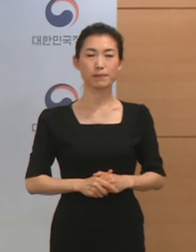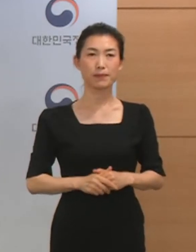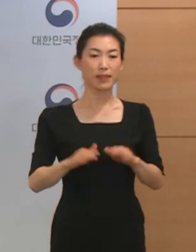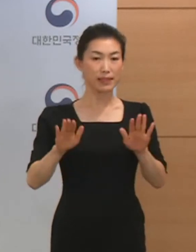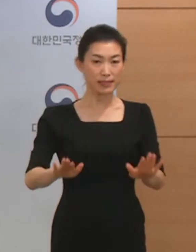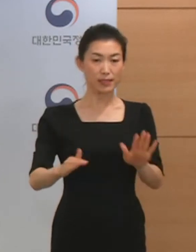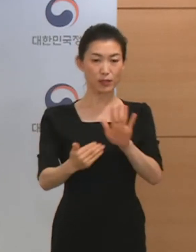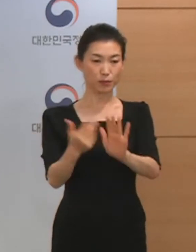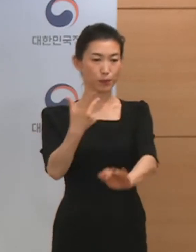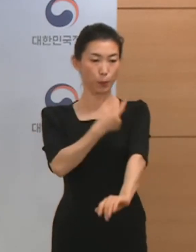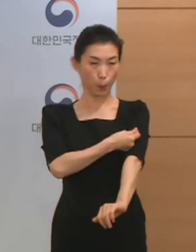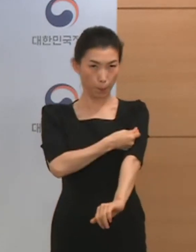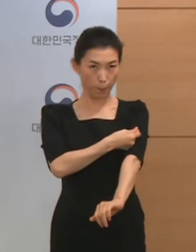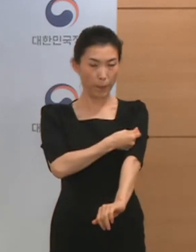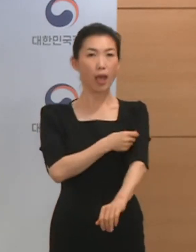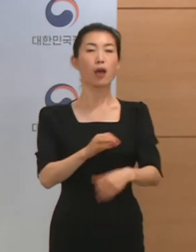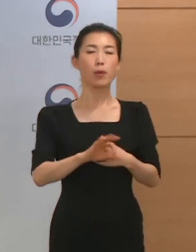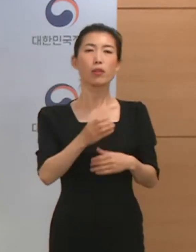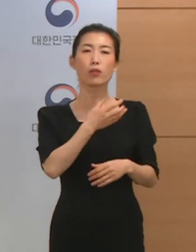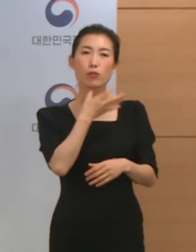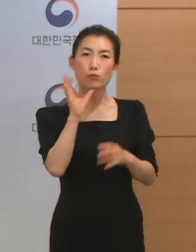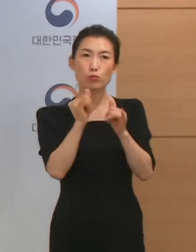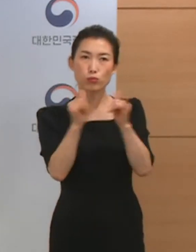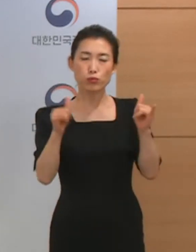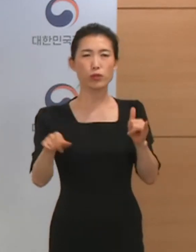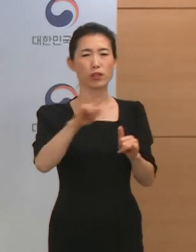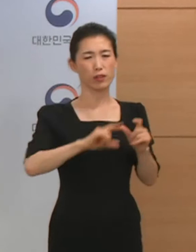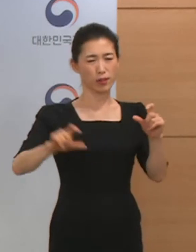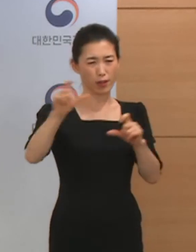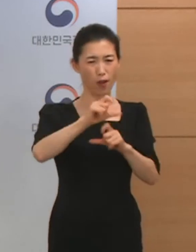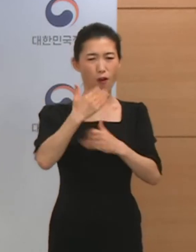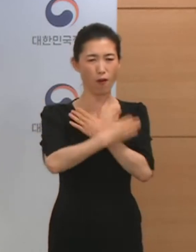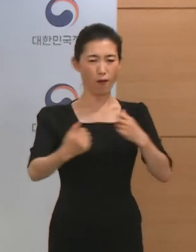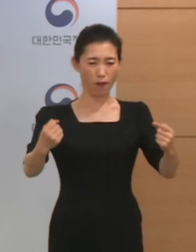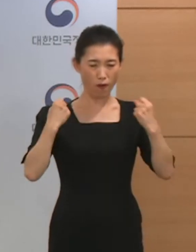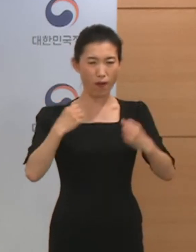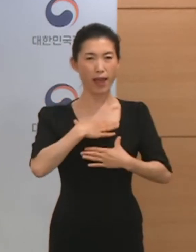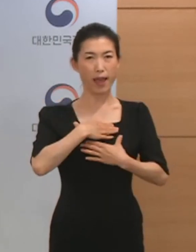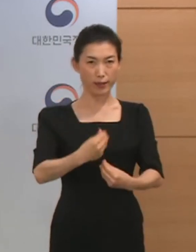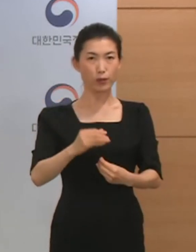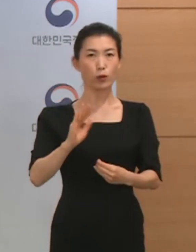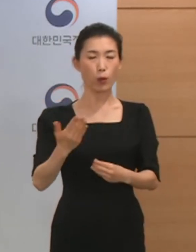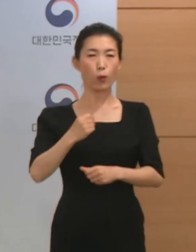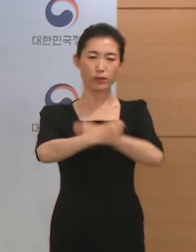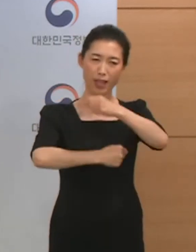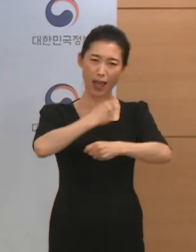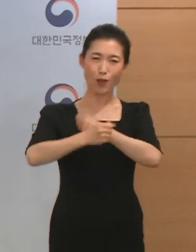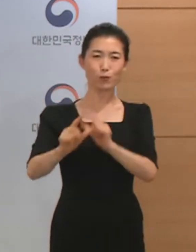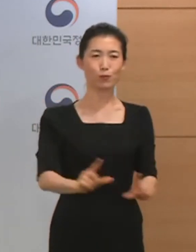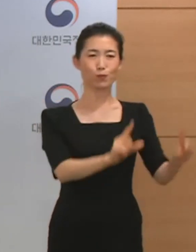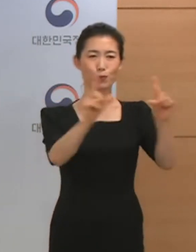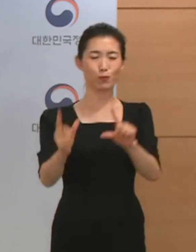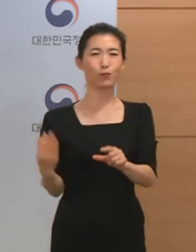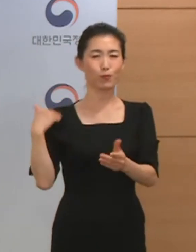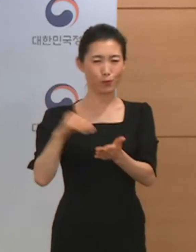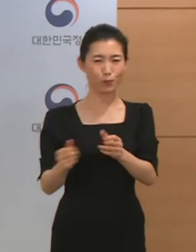지금 예방접종을 하시면 어르신들은 훨씬 안전해지고 보다 자유로운 일상을 누릴 수 있습니다.